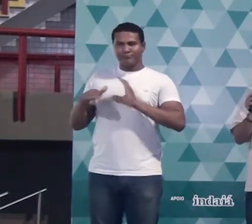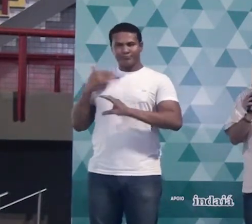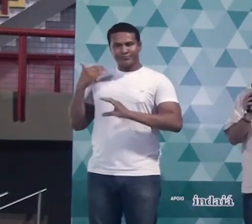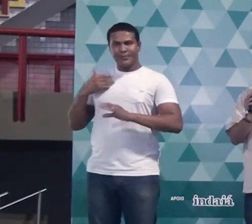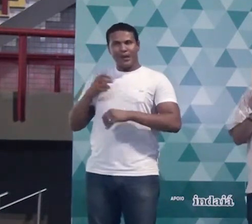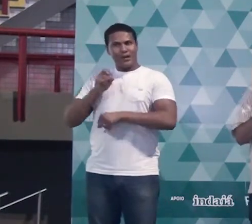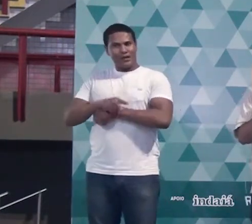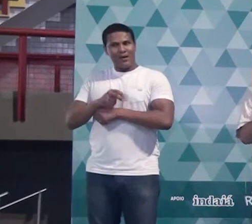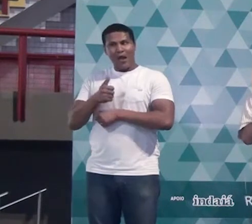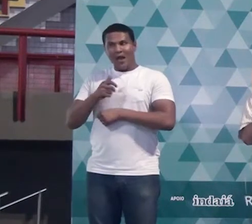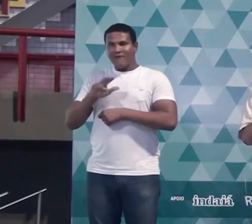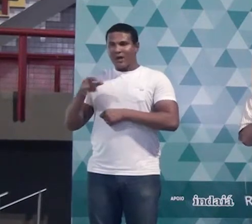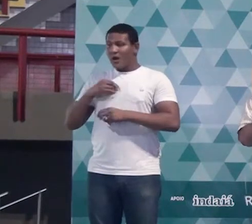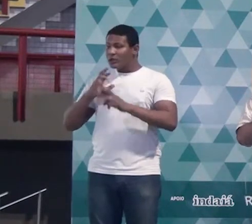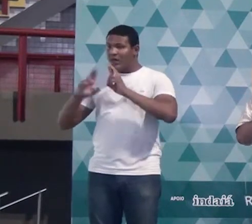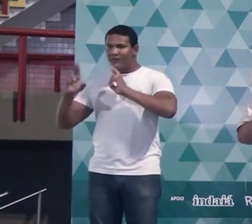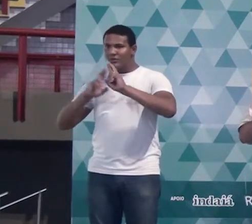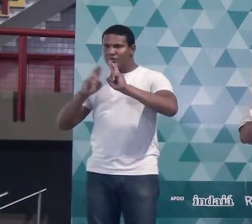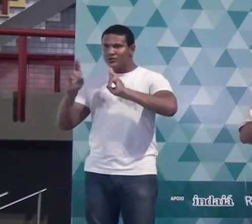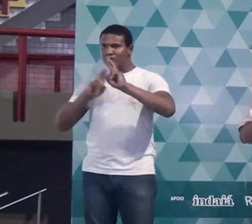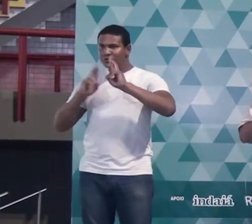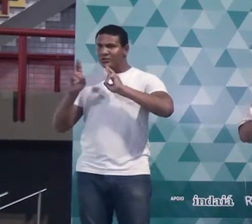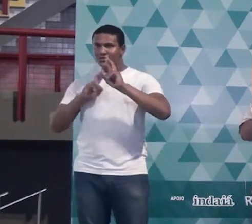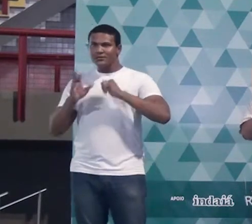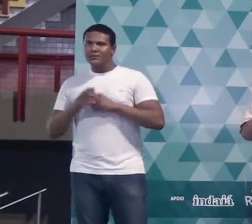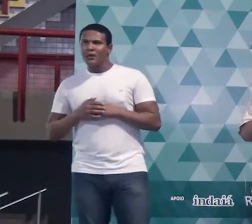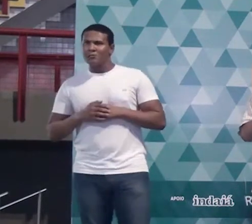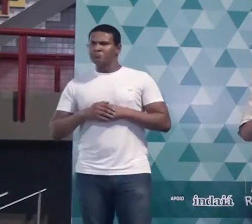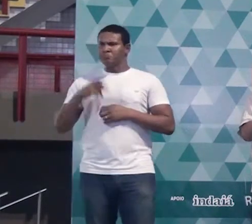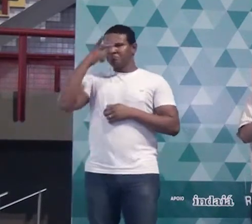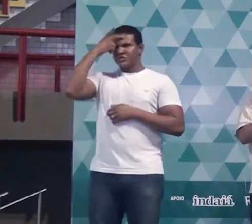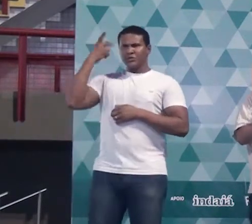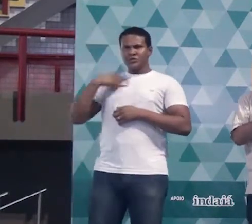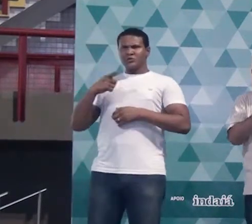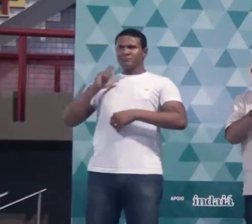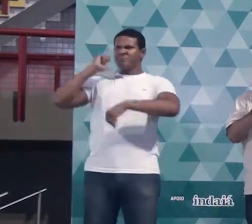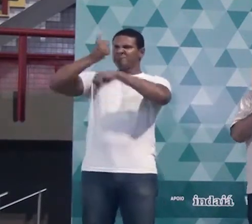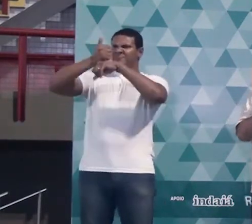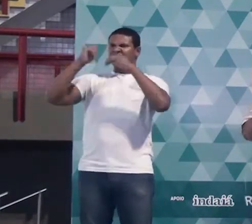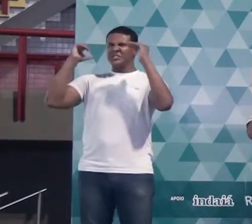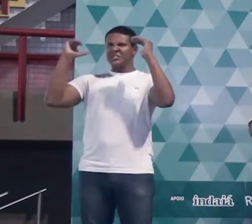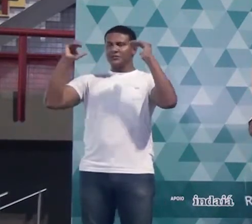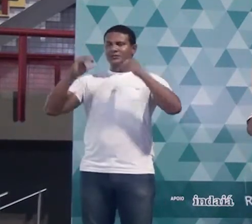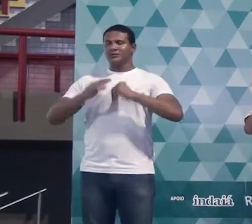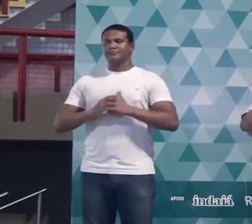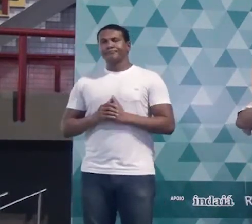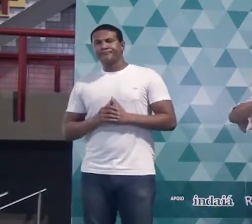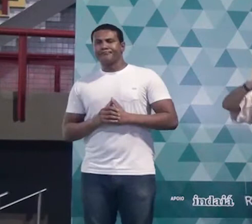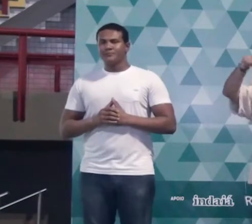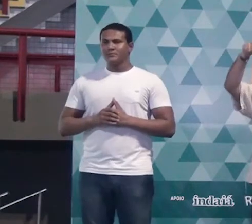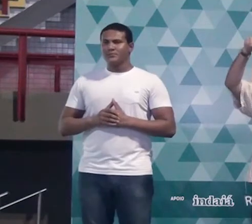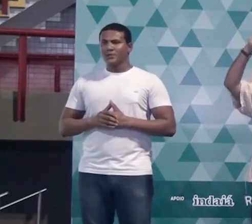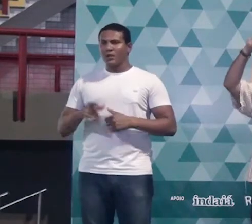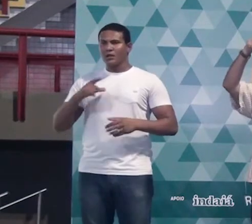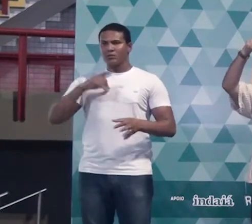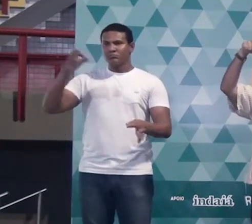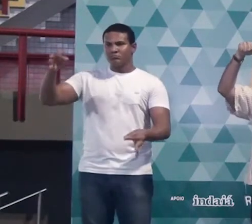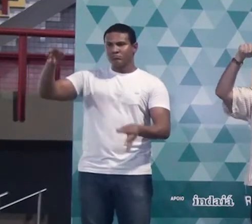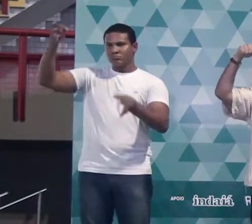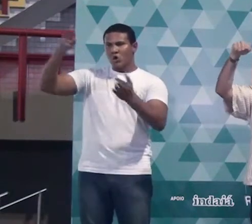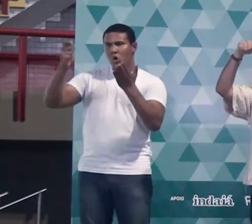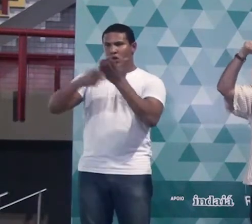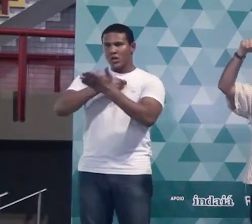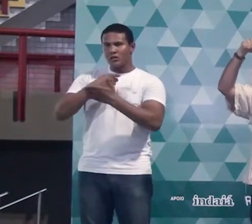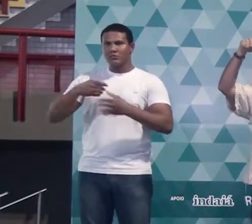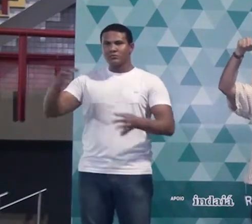para a entrevista, e o dono da empresa, o superintendente intergaláctico, executivo, mostra o contrato e fala